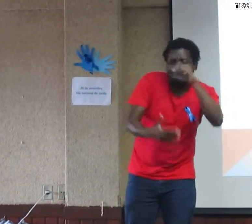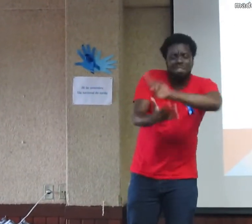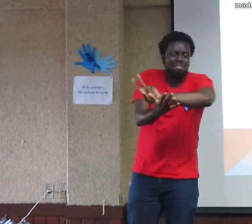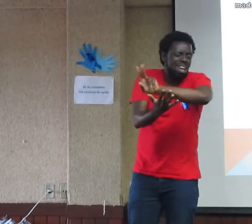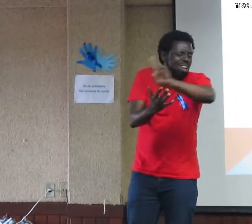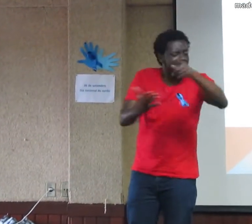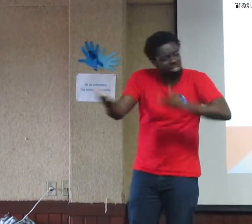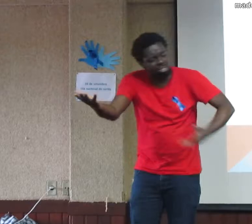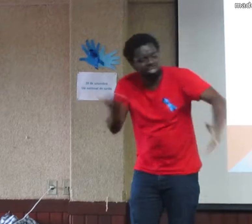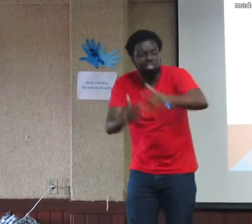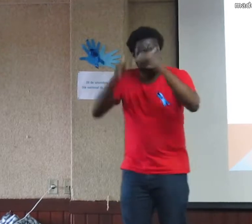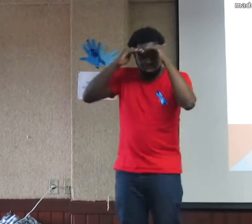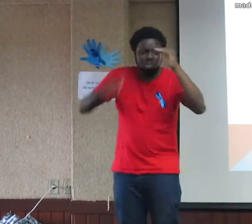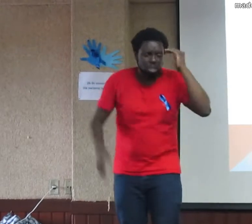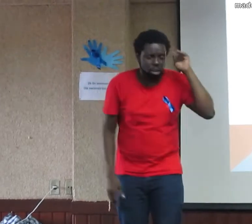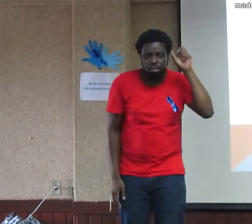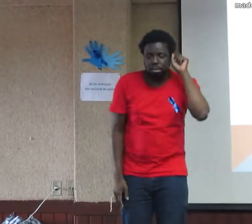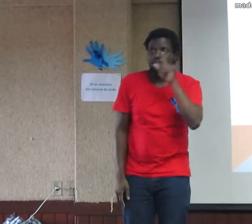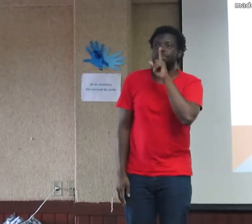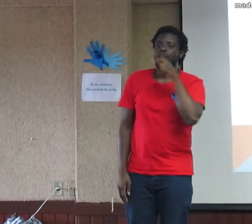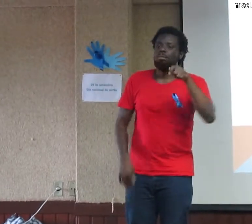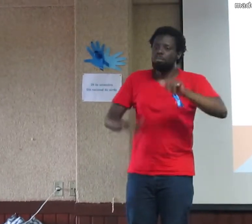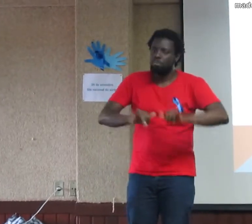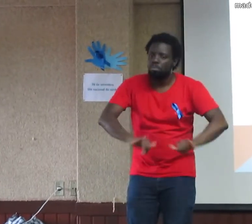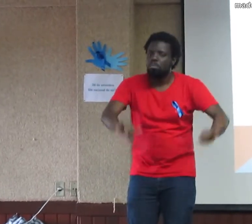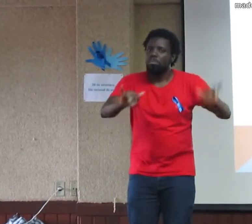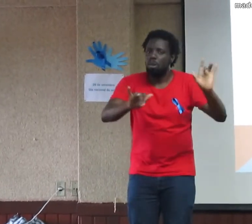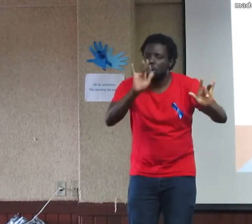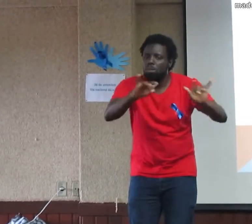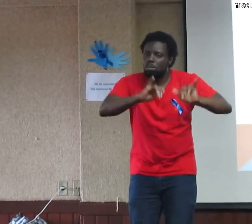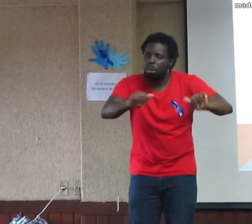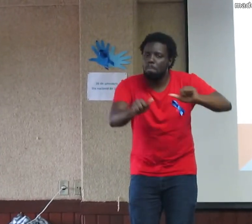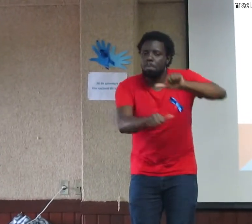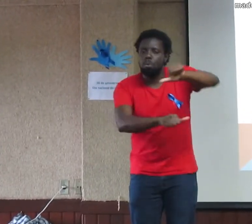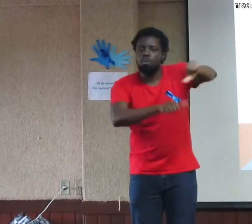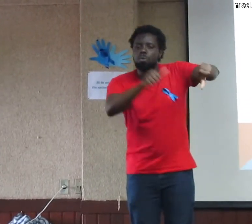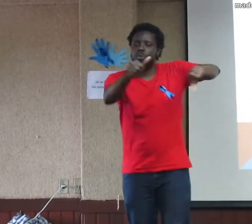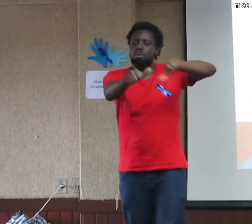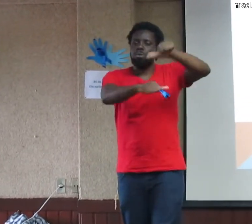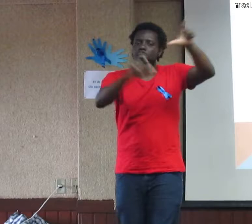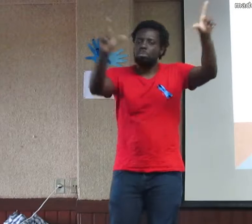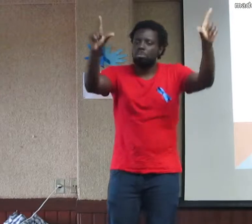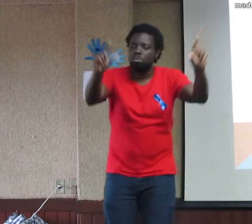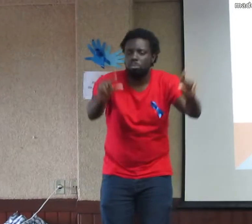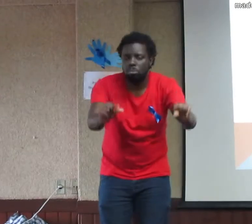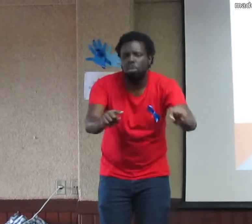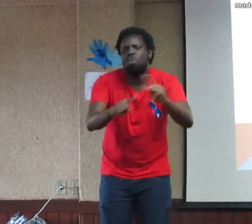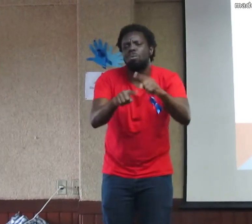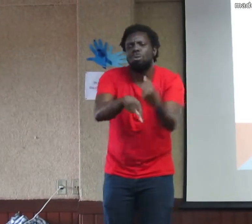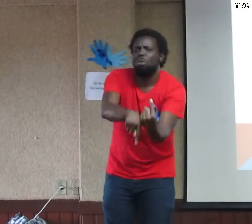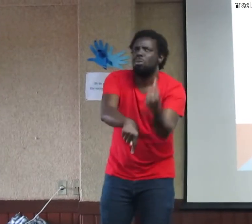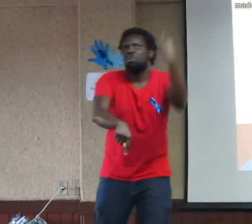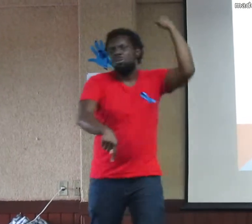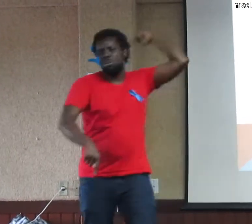aos outros. E isso gerar interatividades e trocas. É bem importante a gente divulgar isso